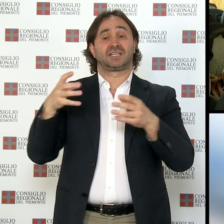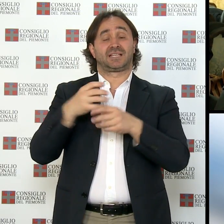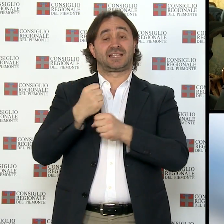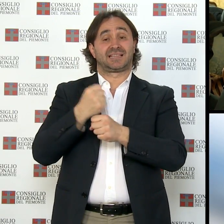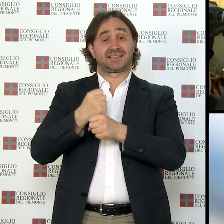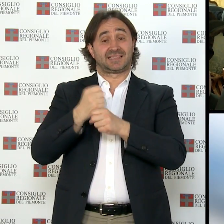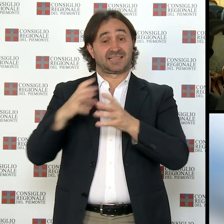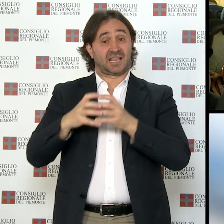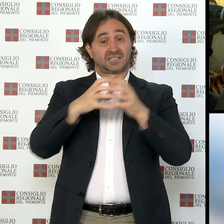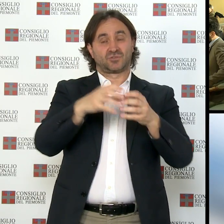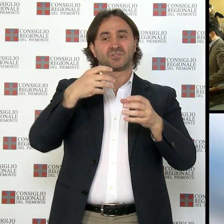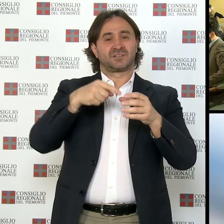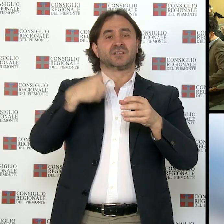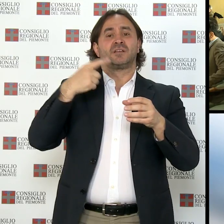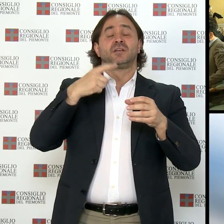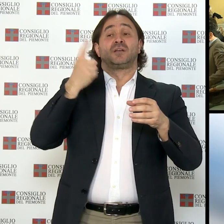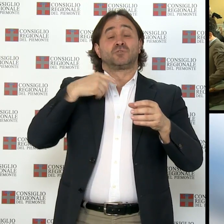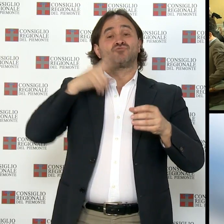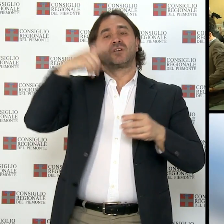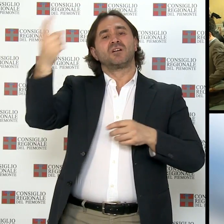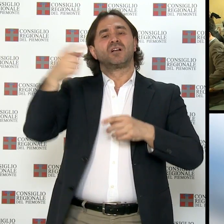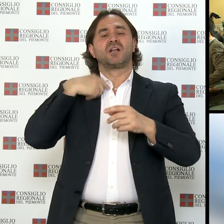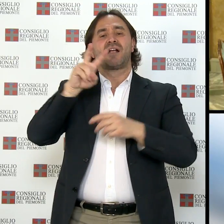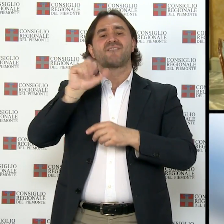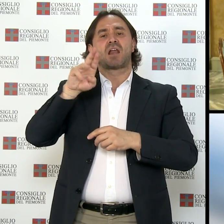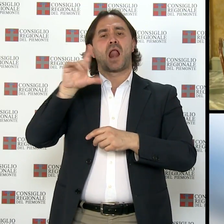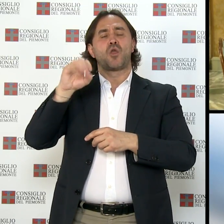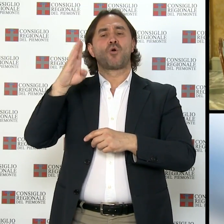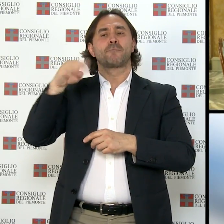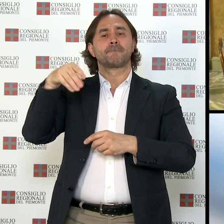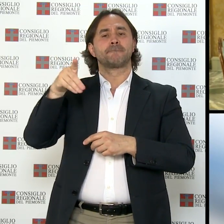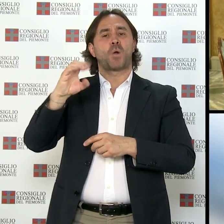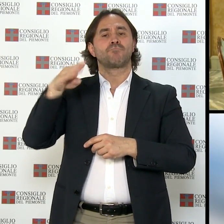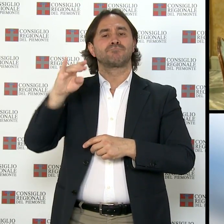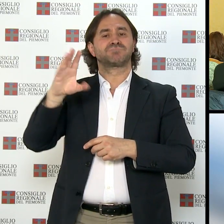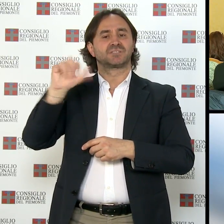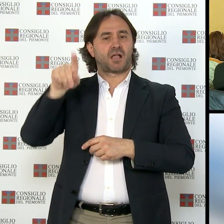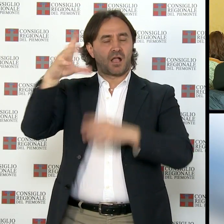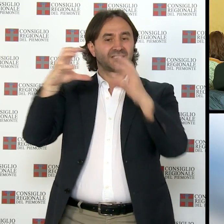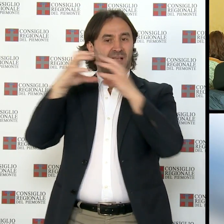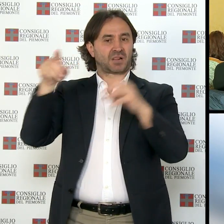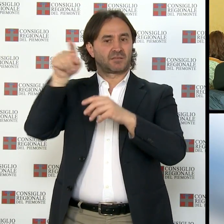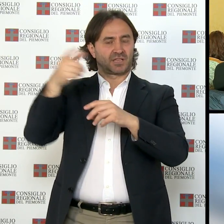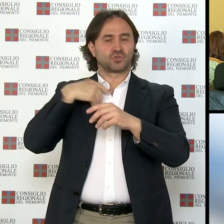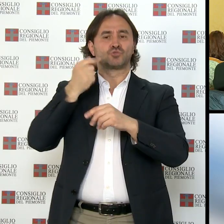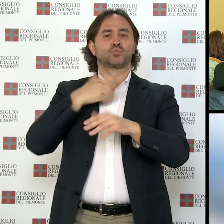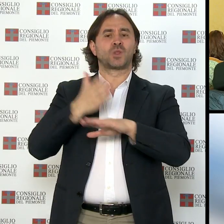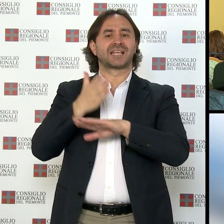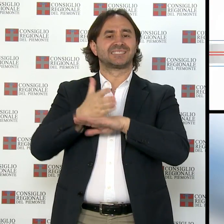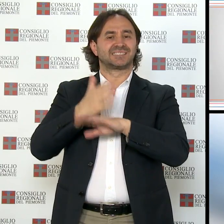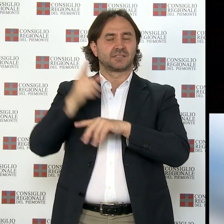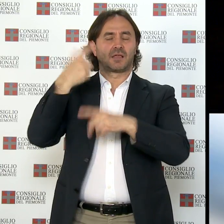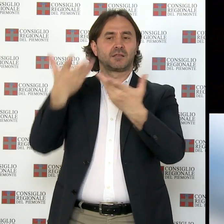dei 42 lavoratori della Borgolon di Varallo Pombia, la cui proprietà ha confermato la decisione di chiudere lo stabilimento tessile